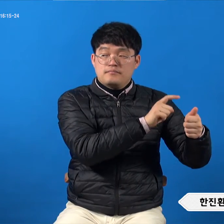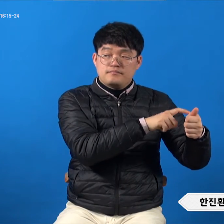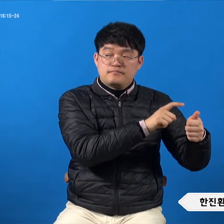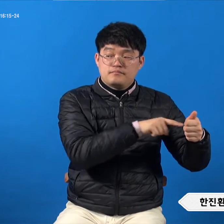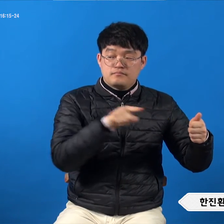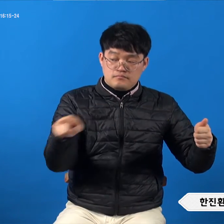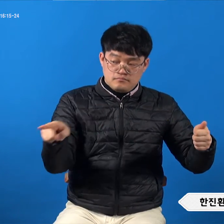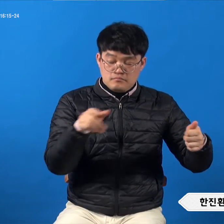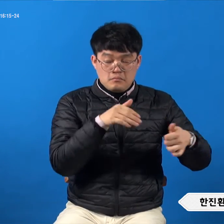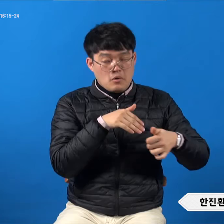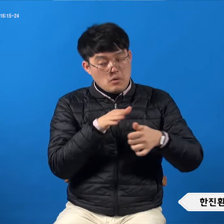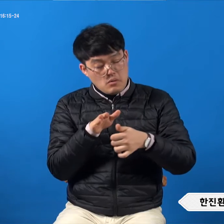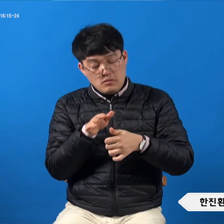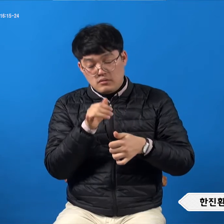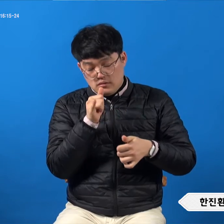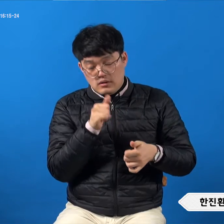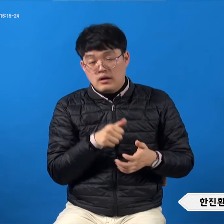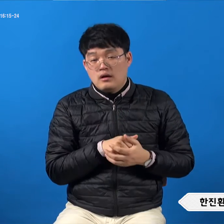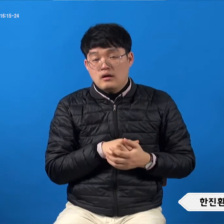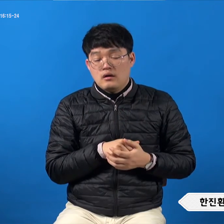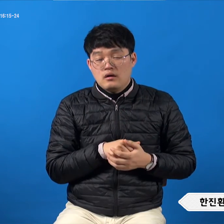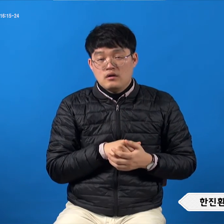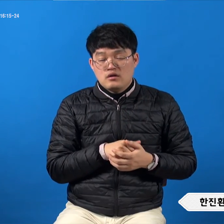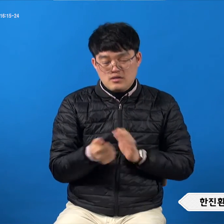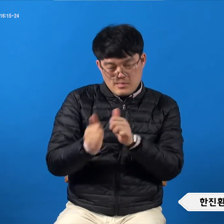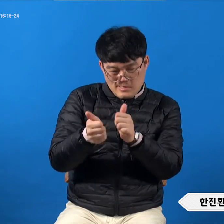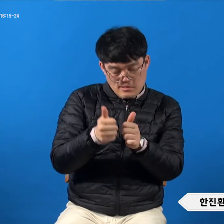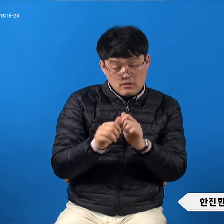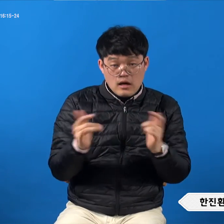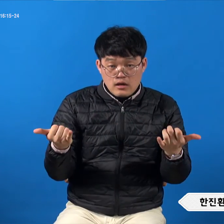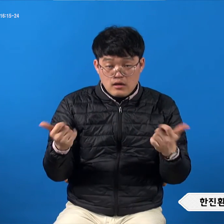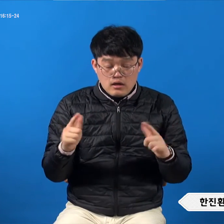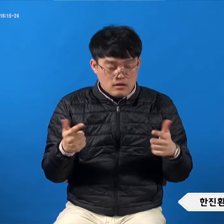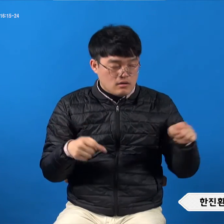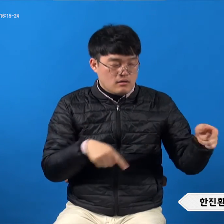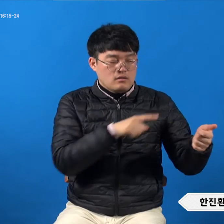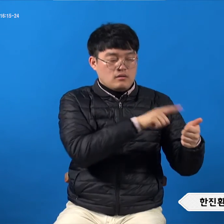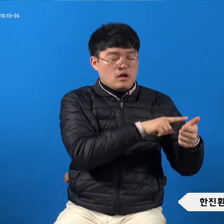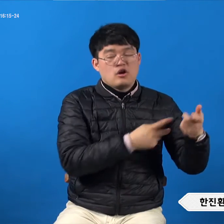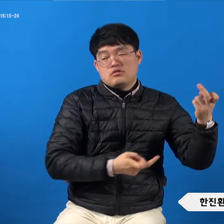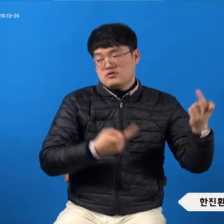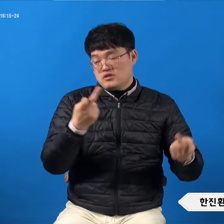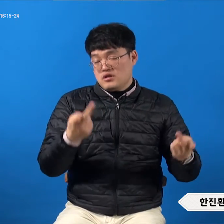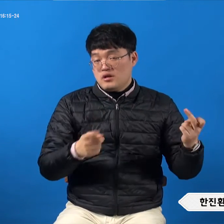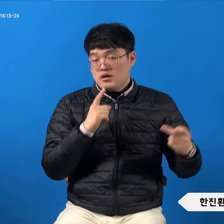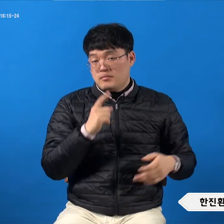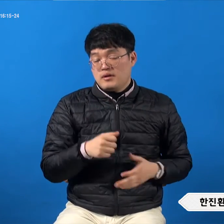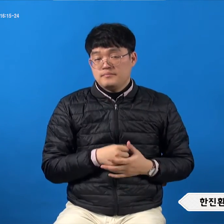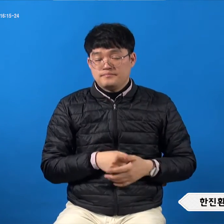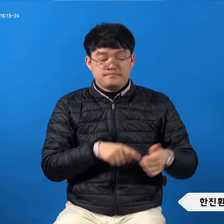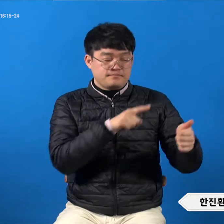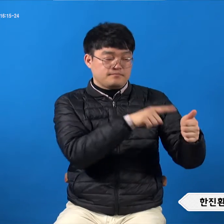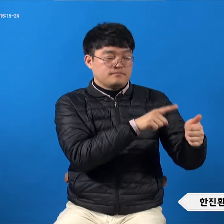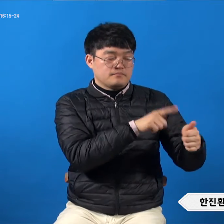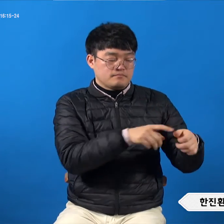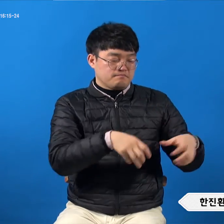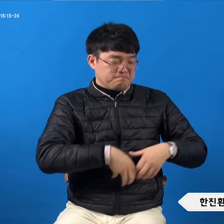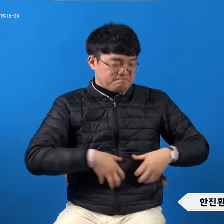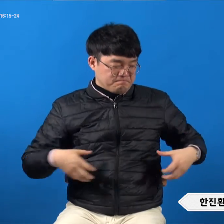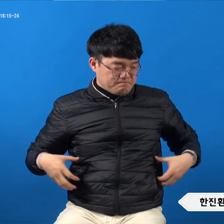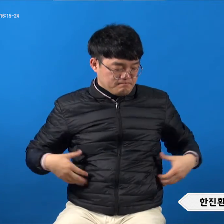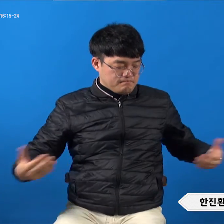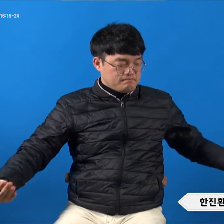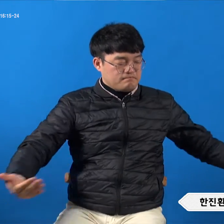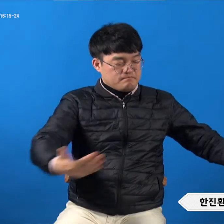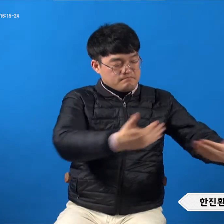말했습니다. 경쟁자가 아니라 형제 아볼로라. 사도 바울은 이 아볼로를